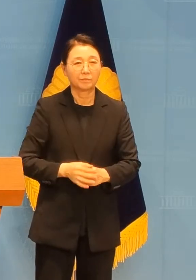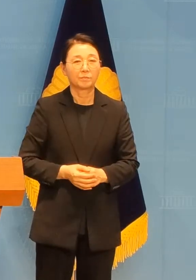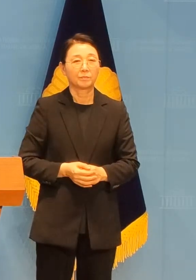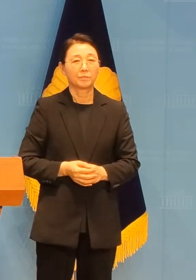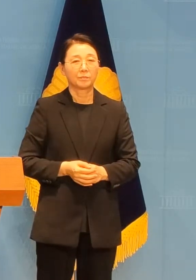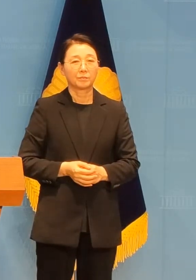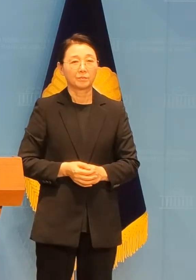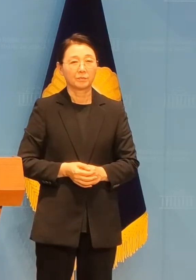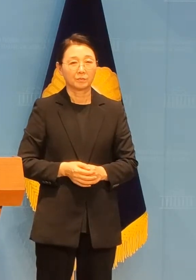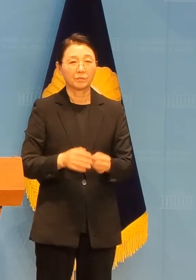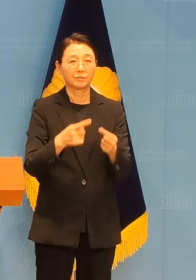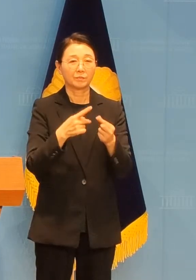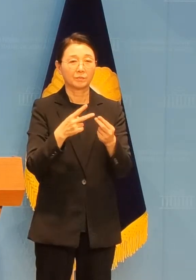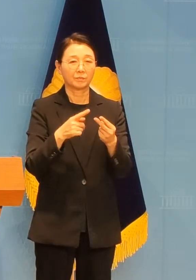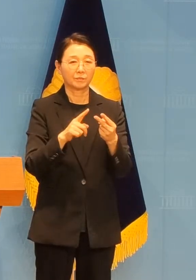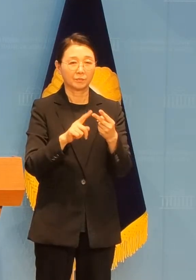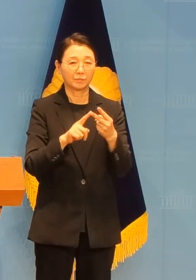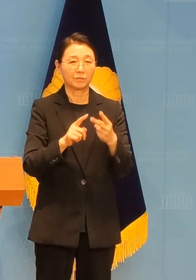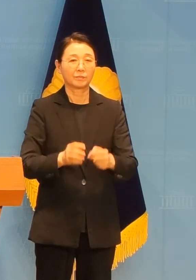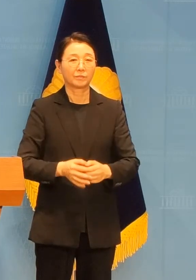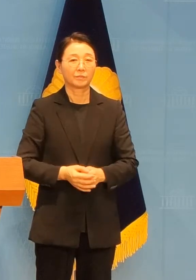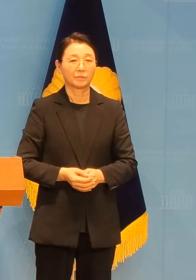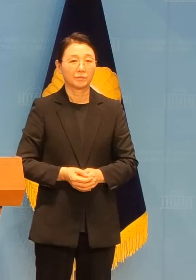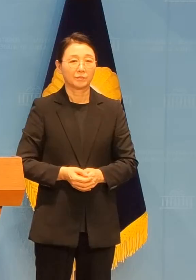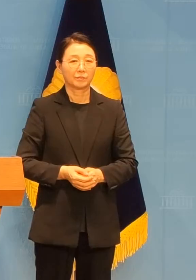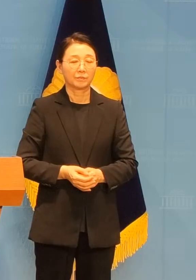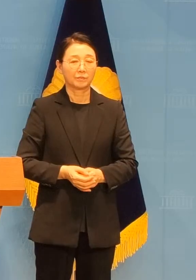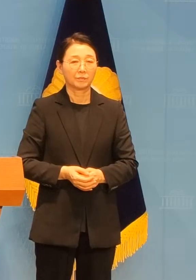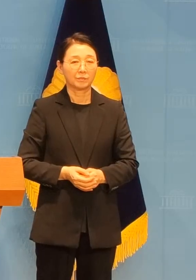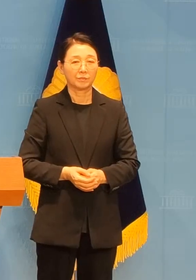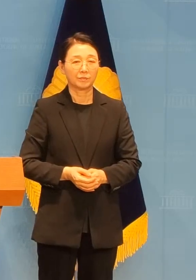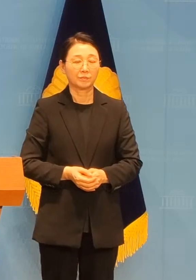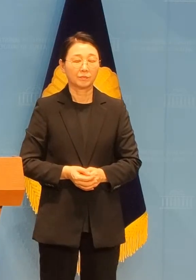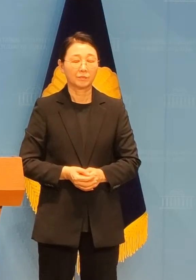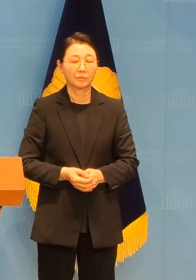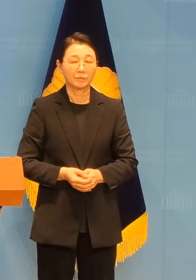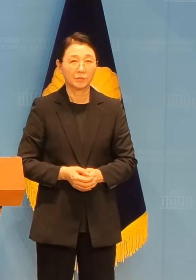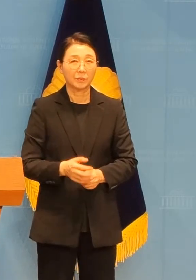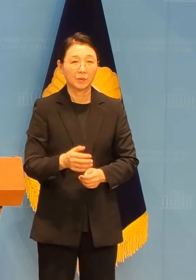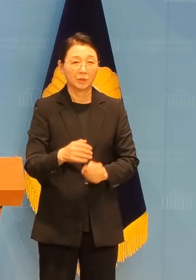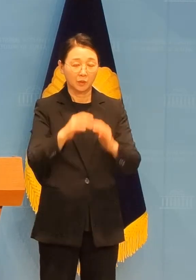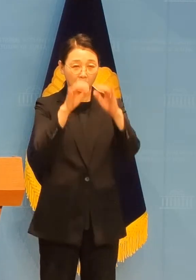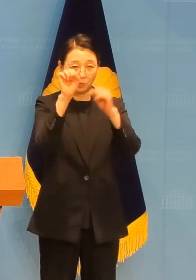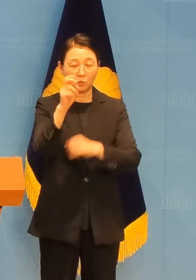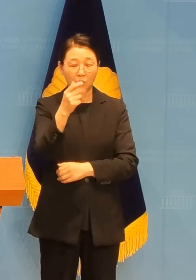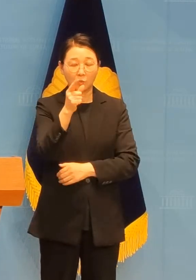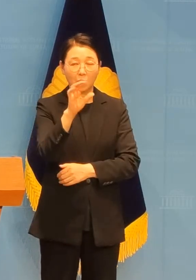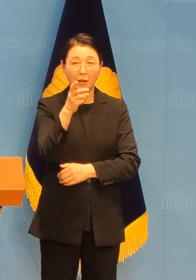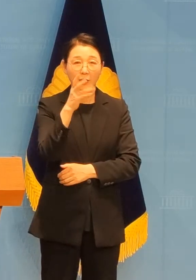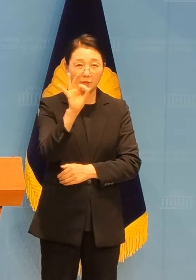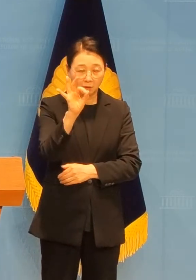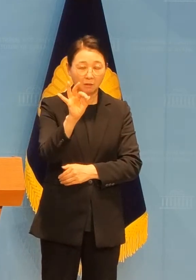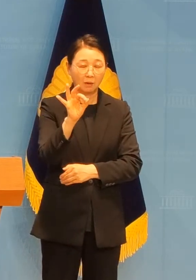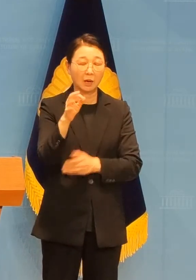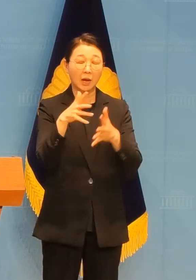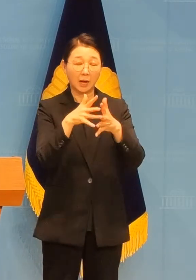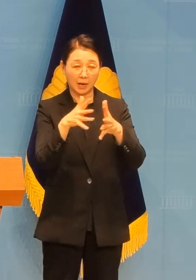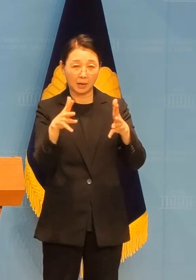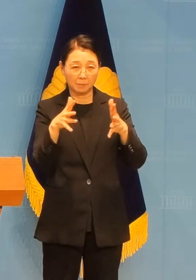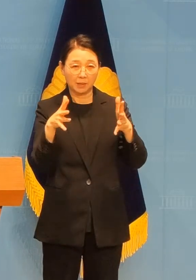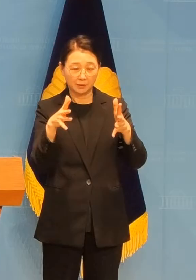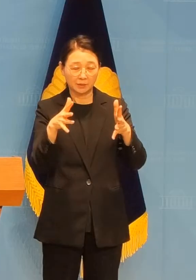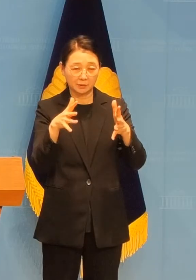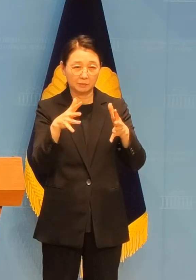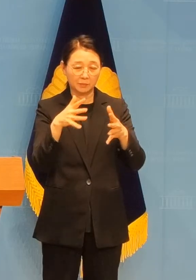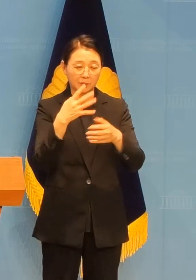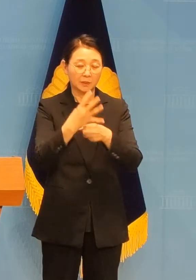네, 이어서 2번째 브리핑 진행하겠습니다. 화정 아이파크 참사 4주기에 광주시장 출판 기념회를